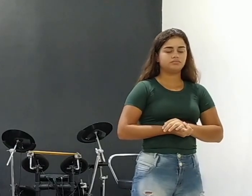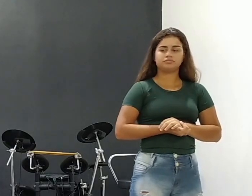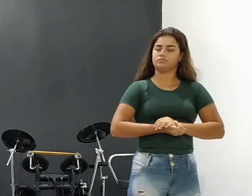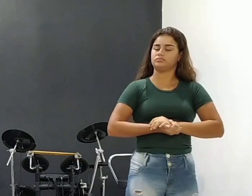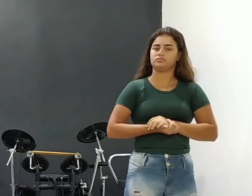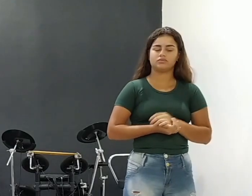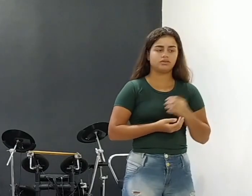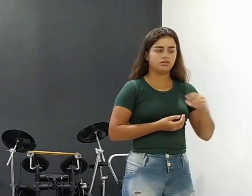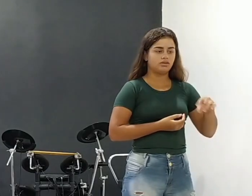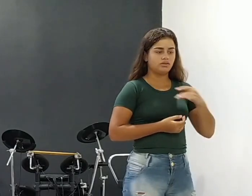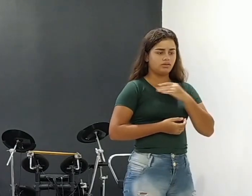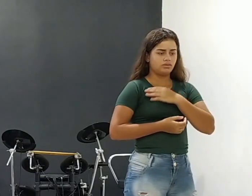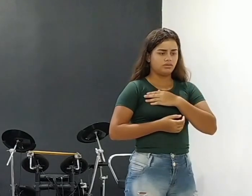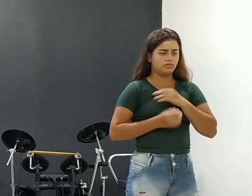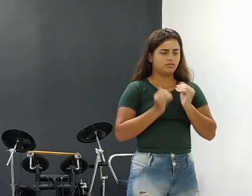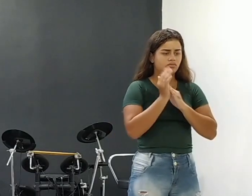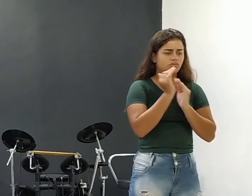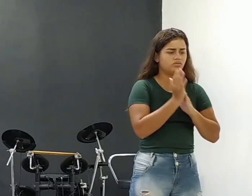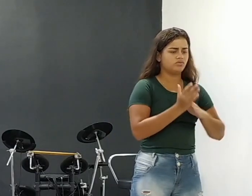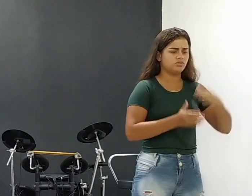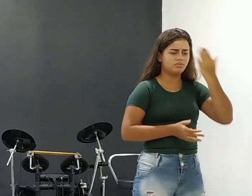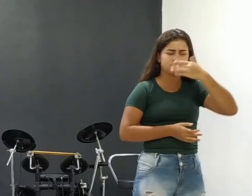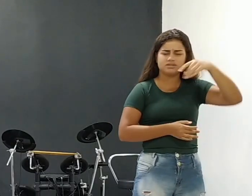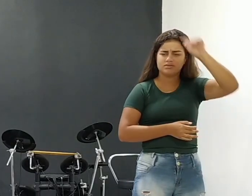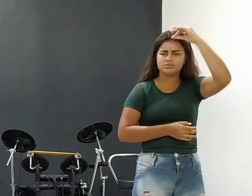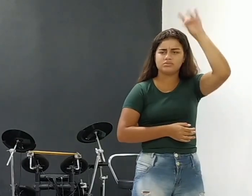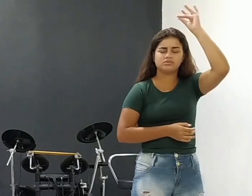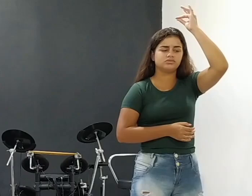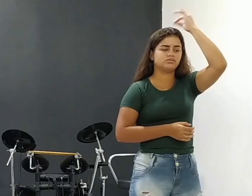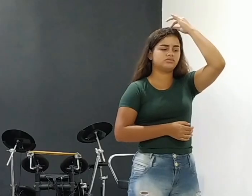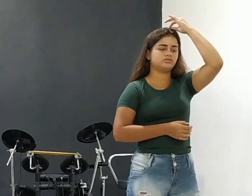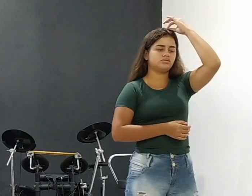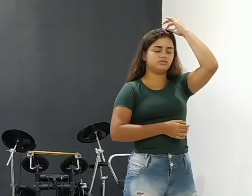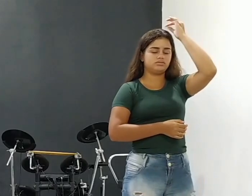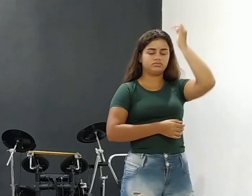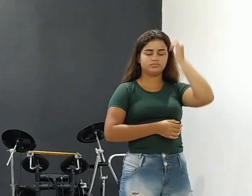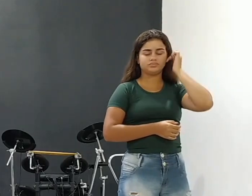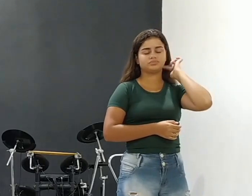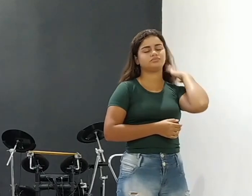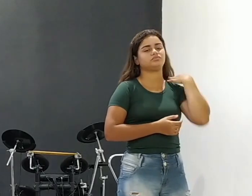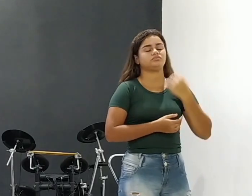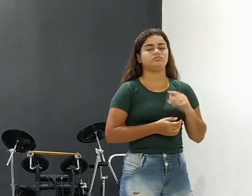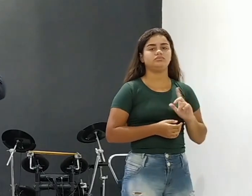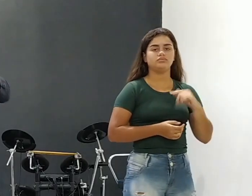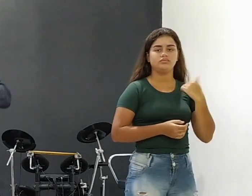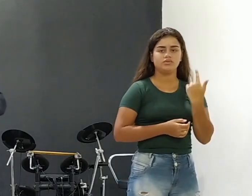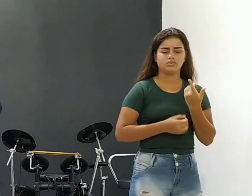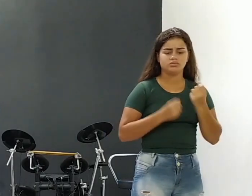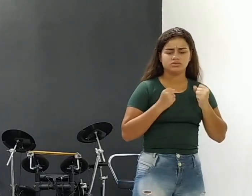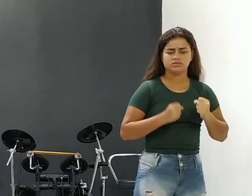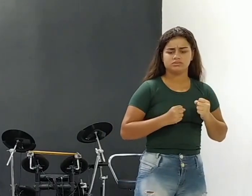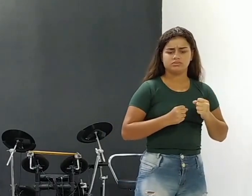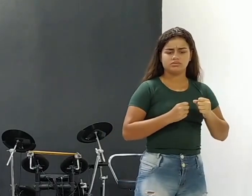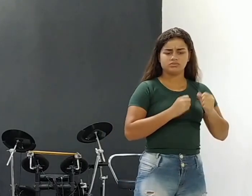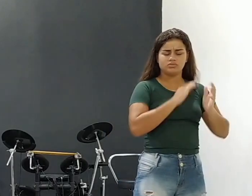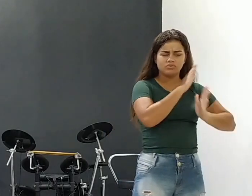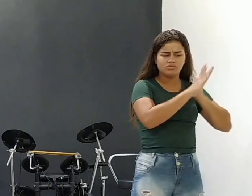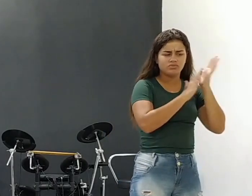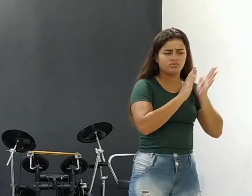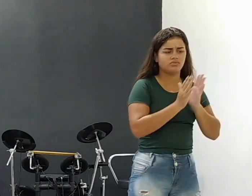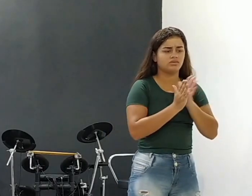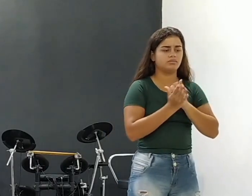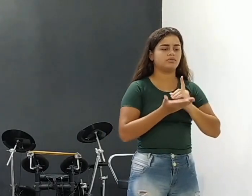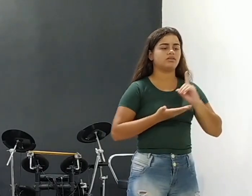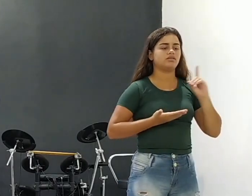e a gente sente o manifestar do Espírito Santo de Deus em nosso meio. Que nós possamos ouvir uma palavra e a chama de